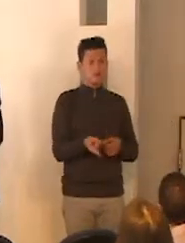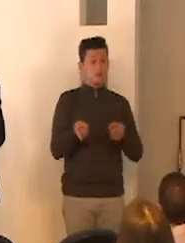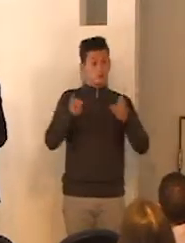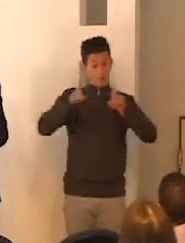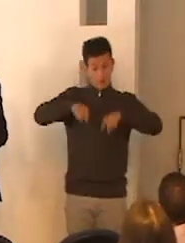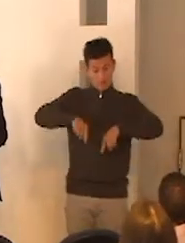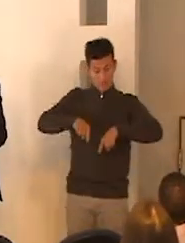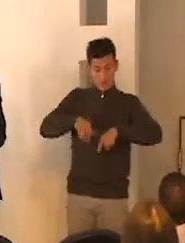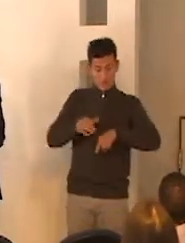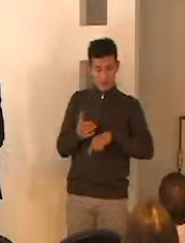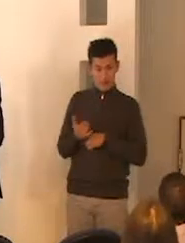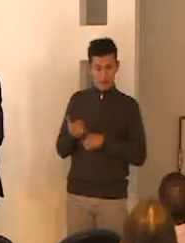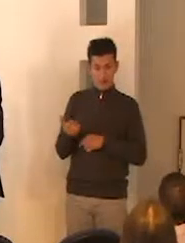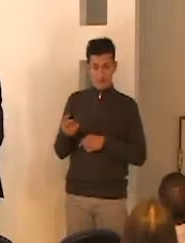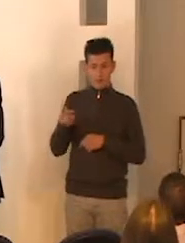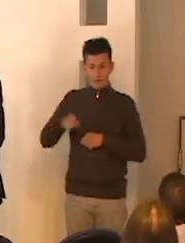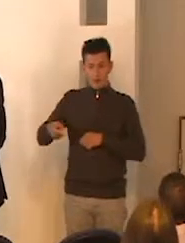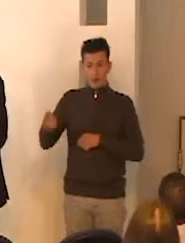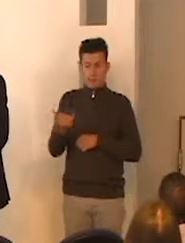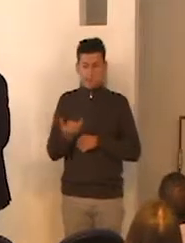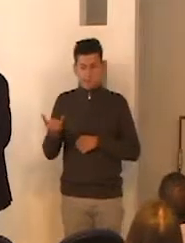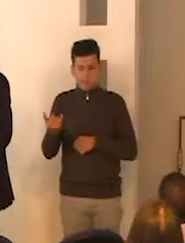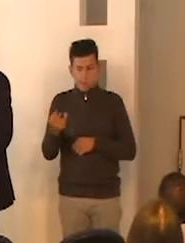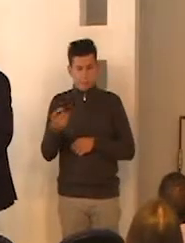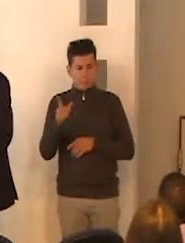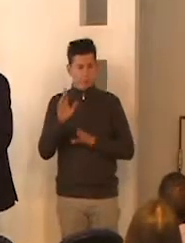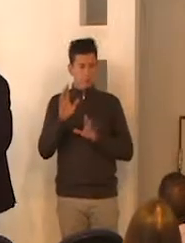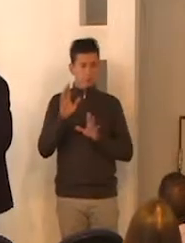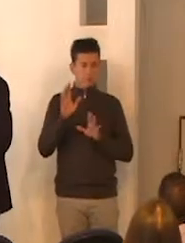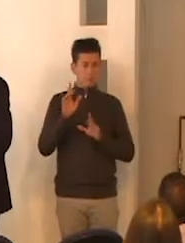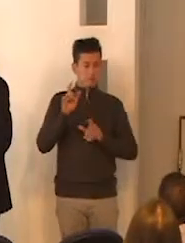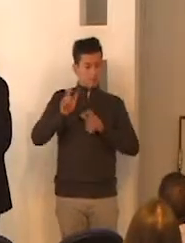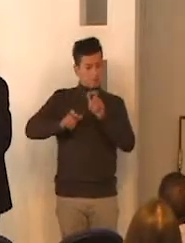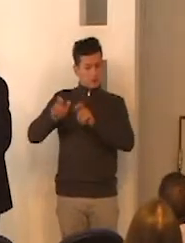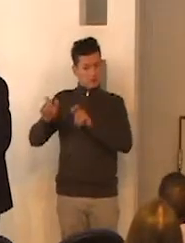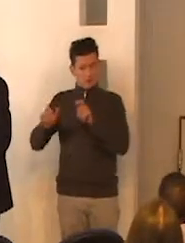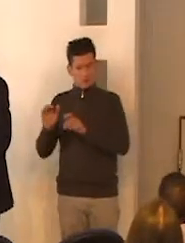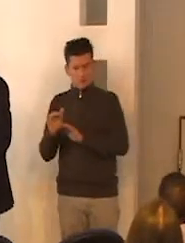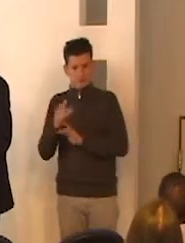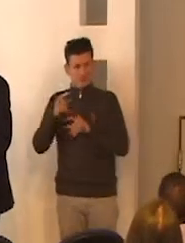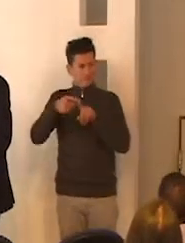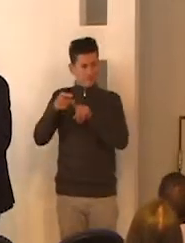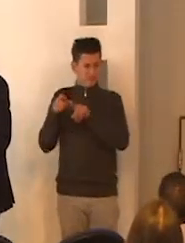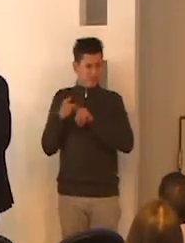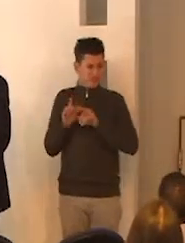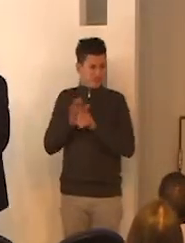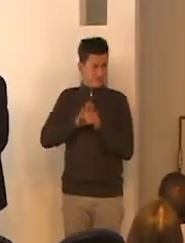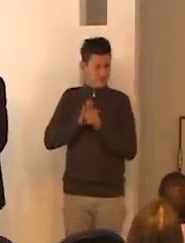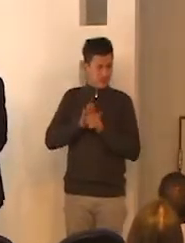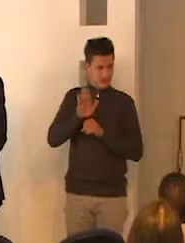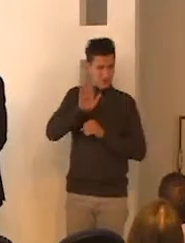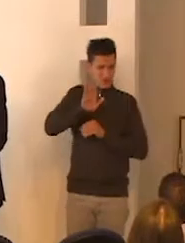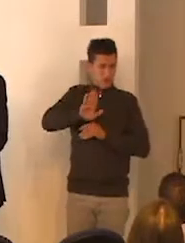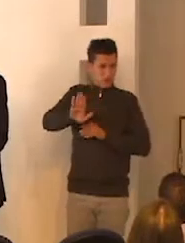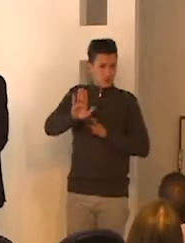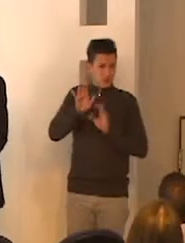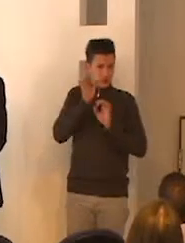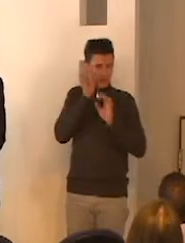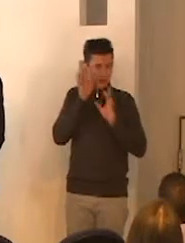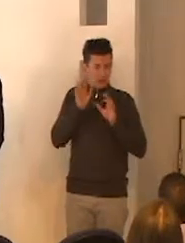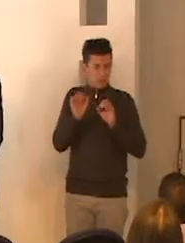pueden estar sujetos a ellos personas que por distintos motivos